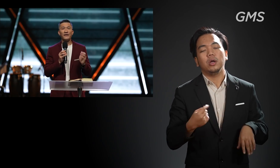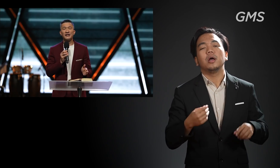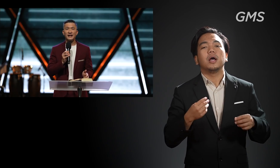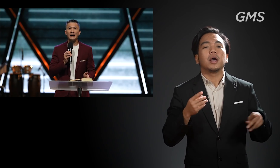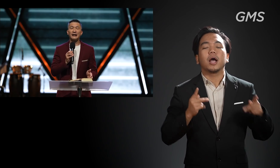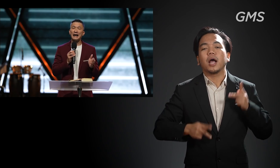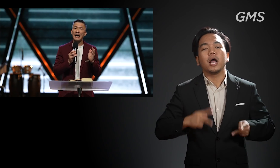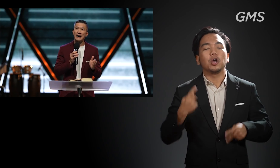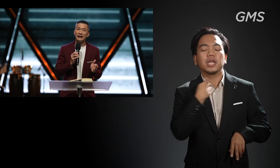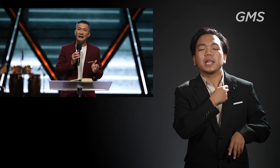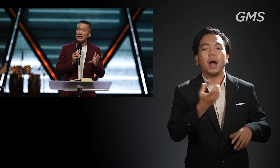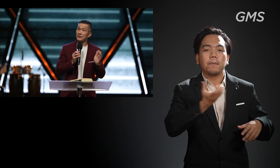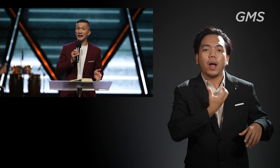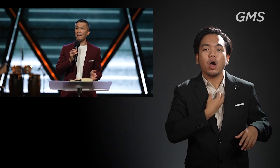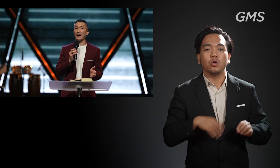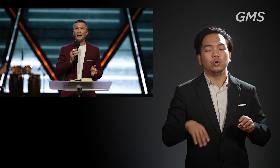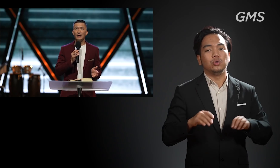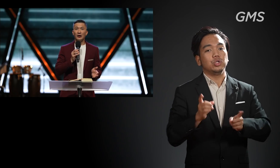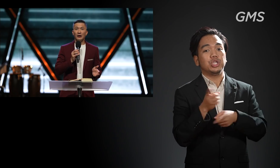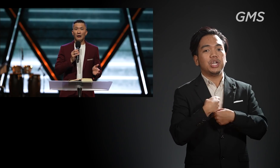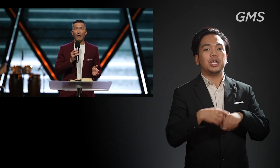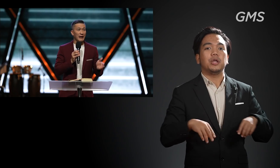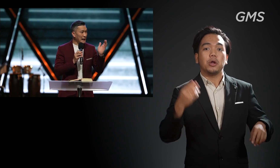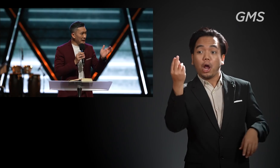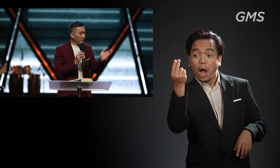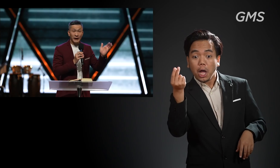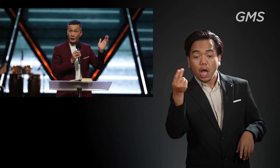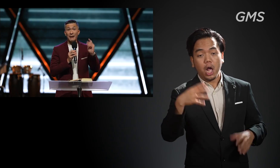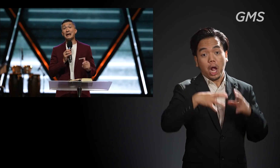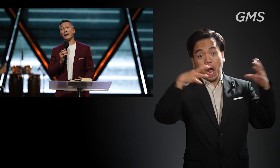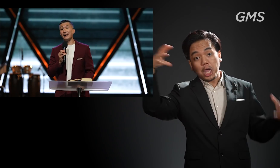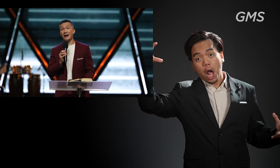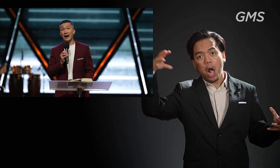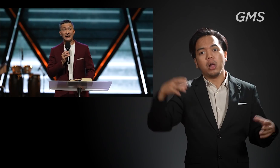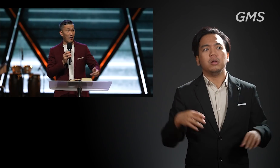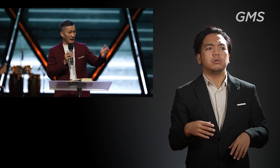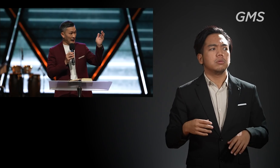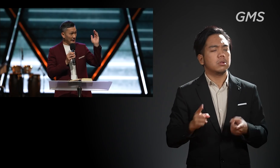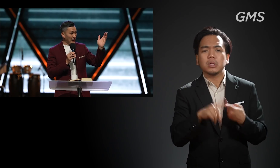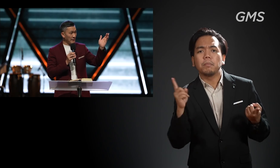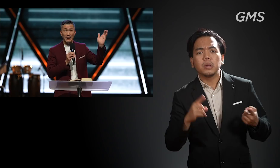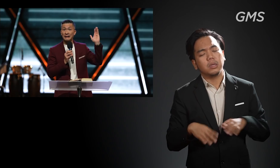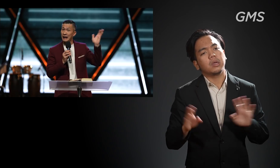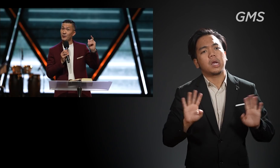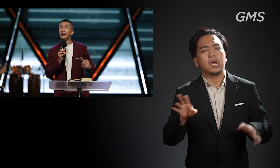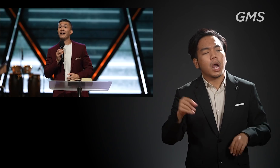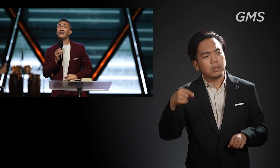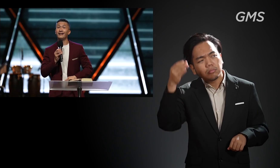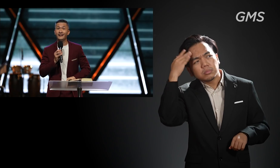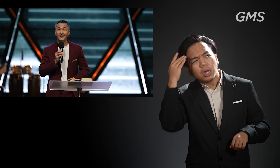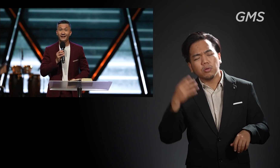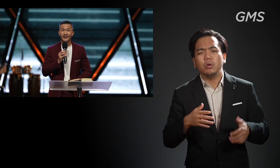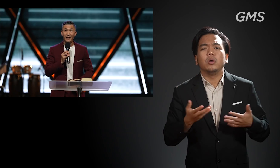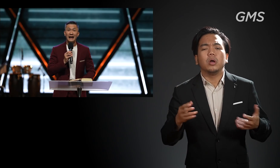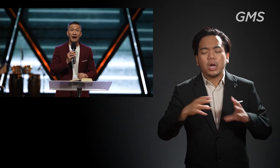Tidak didefinisikan kekayaan yang seperti apa. Orang kaya pun hidupnya beda-beda. Ada orang kaya yang berantakan rumah